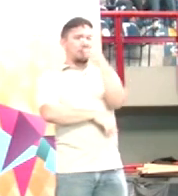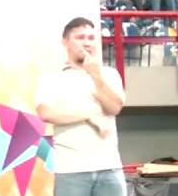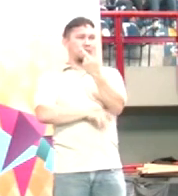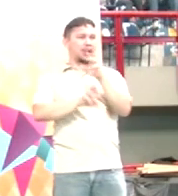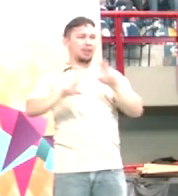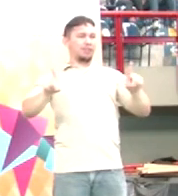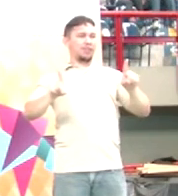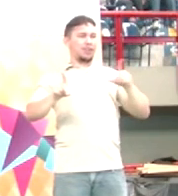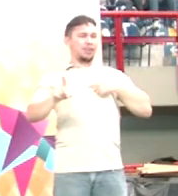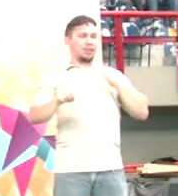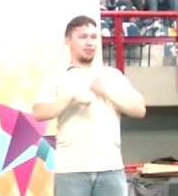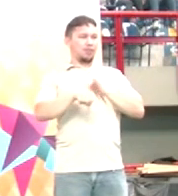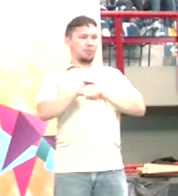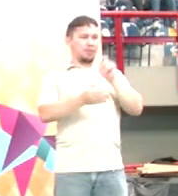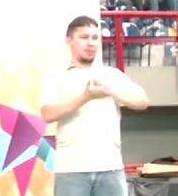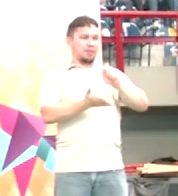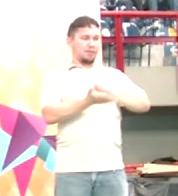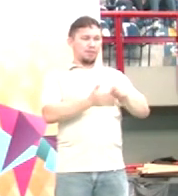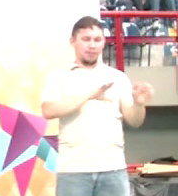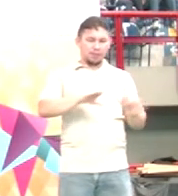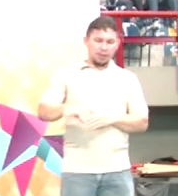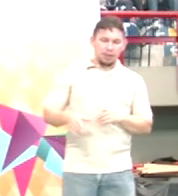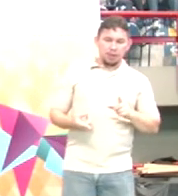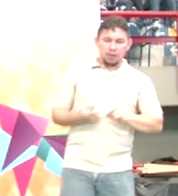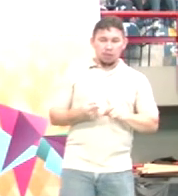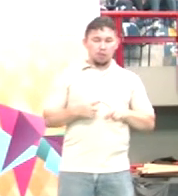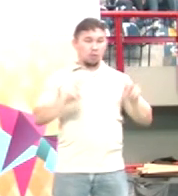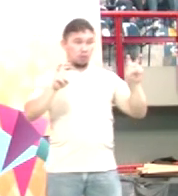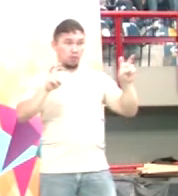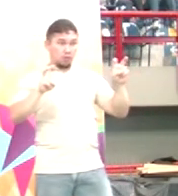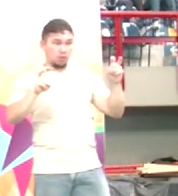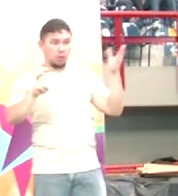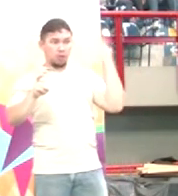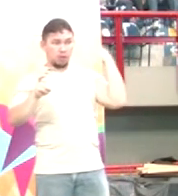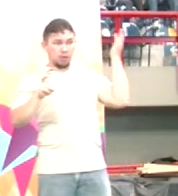os dois últimos temas da redação do Enem,